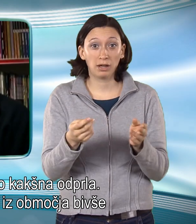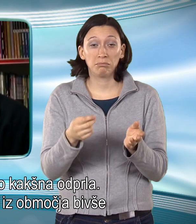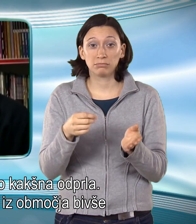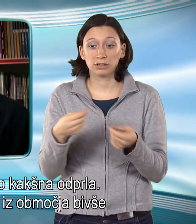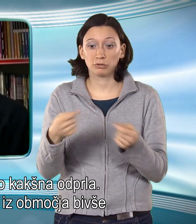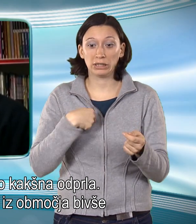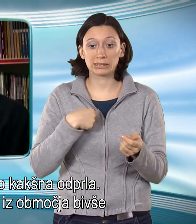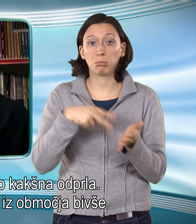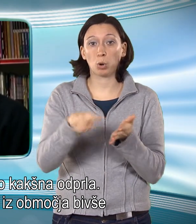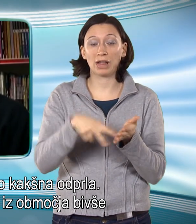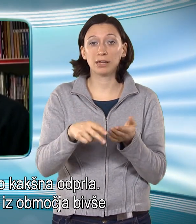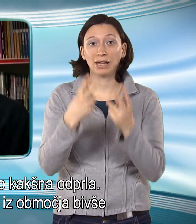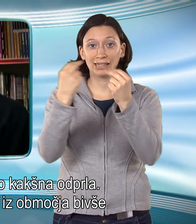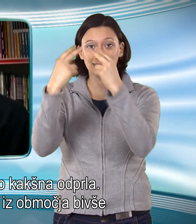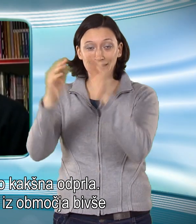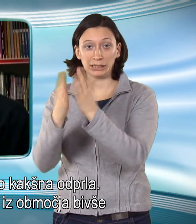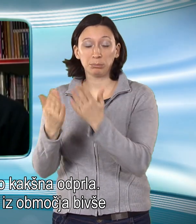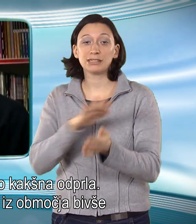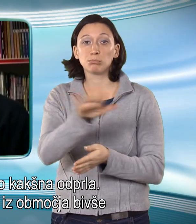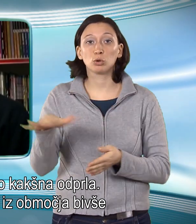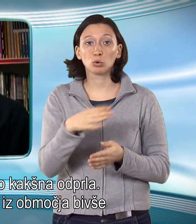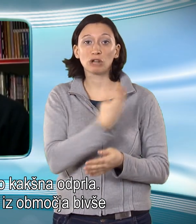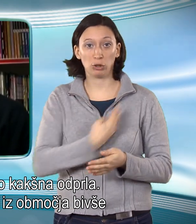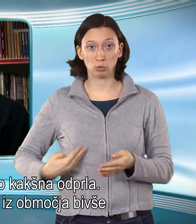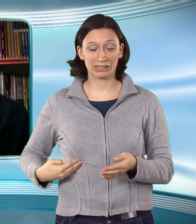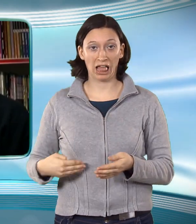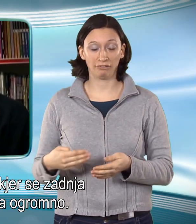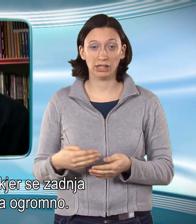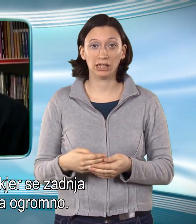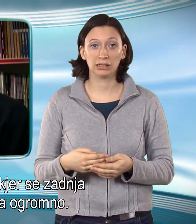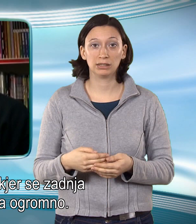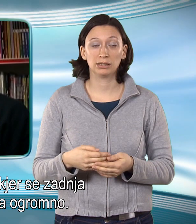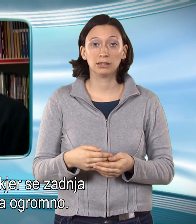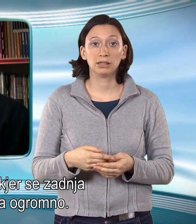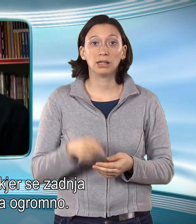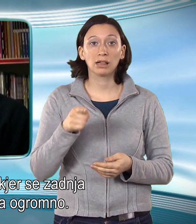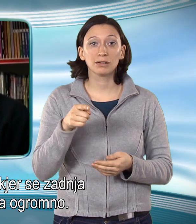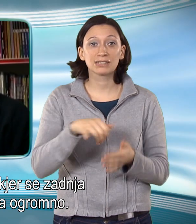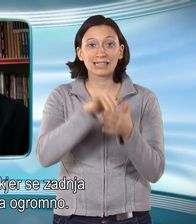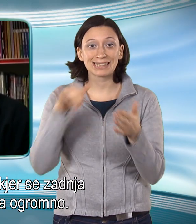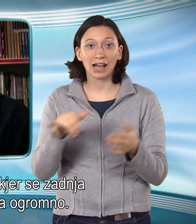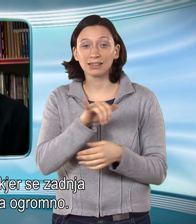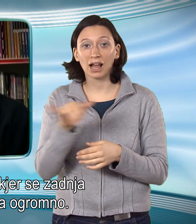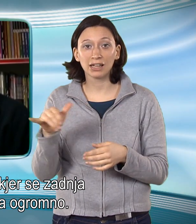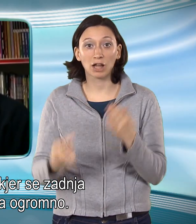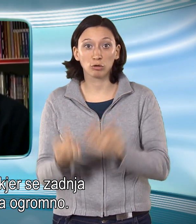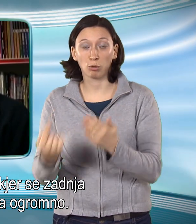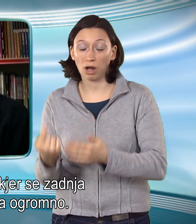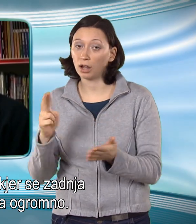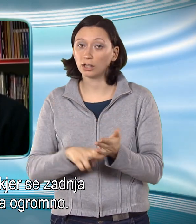Prodajam stripe predvsem iz področja Jugoslavije, kjer se zadnja leta dogaja res